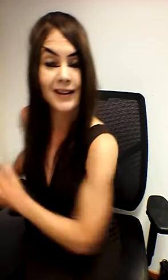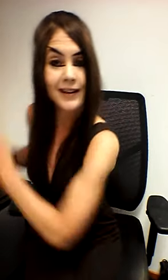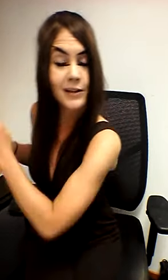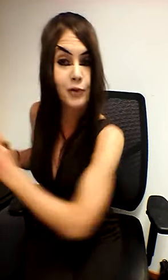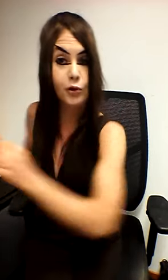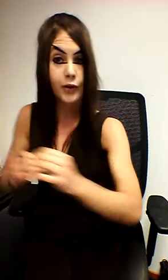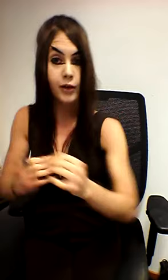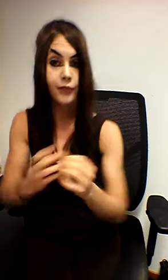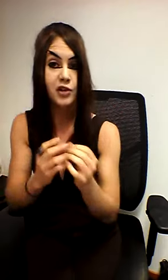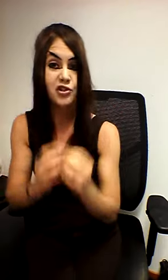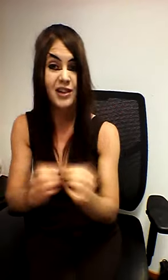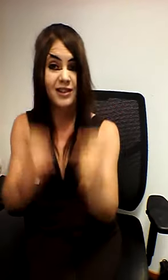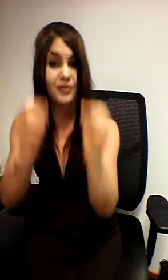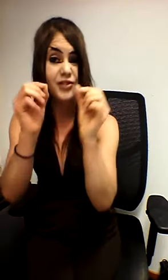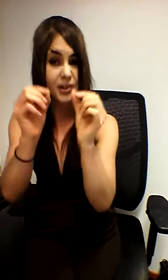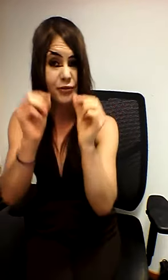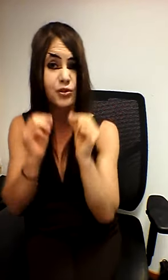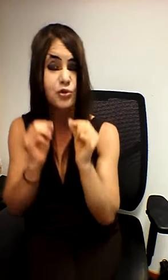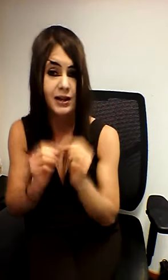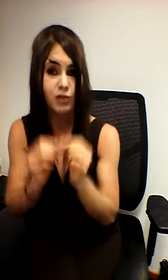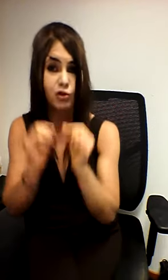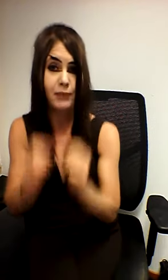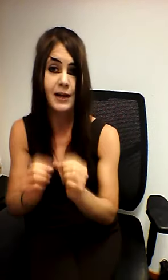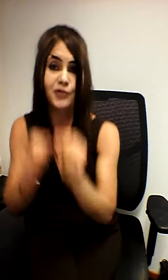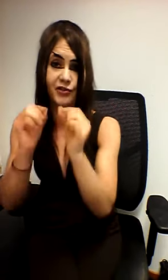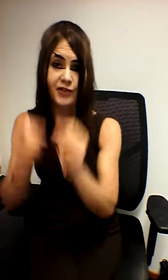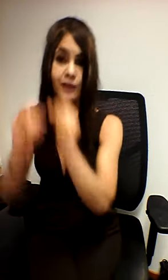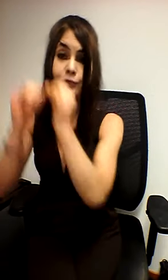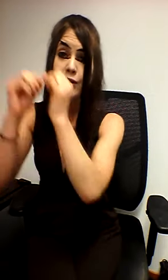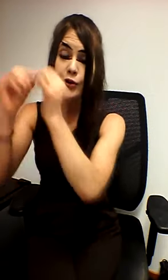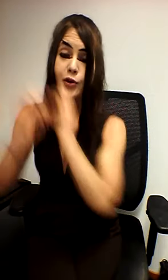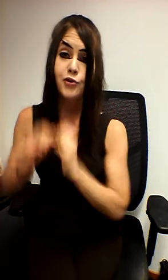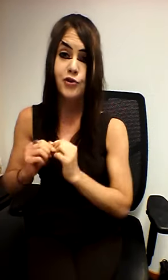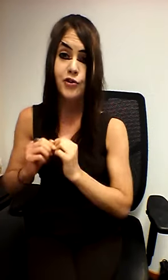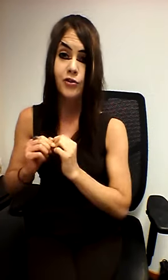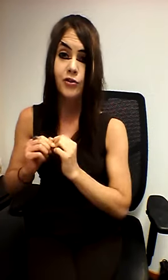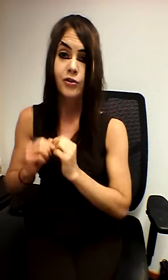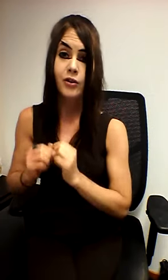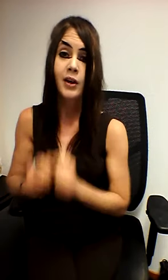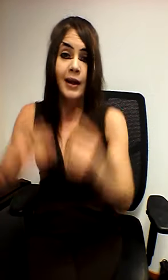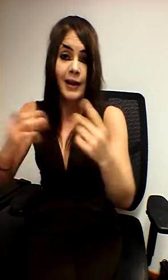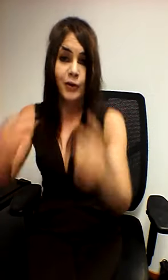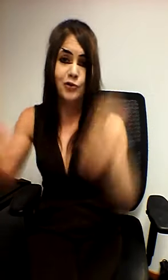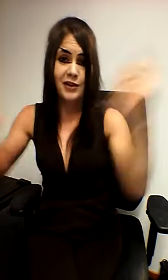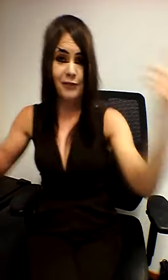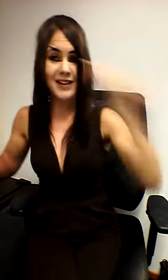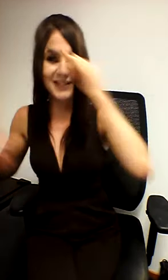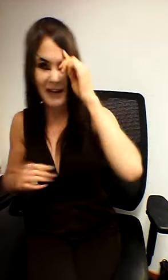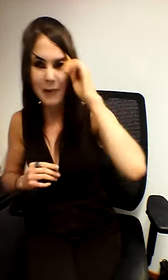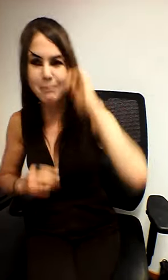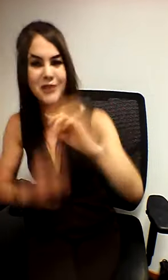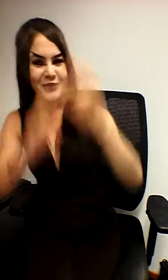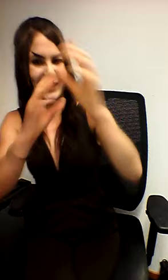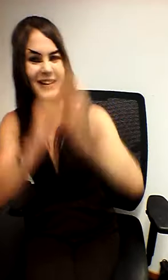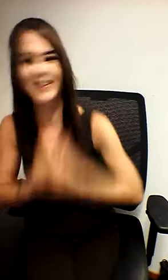in de mitochondriën van je cellen. Want dat vindt dus enkel plaats in tijden van rust. En rust ervaart je lichaam pas wanneer het in een